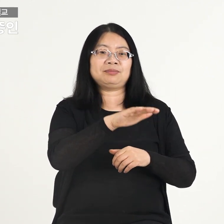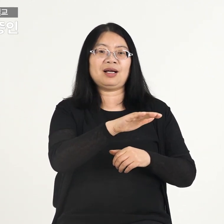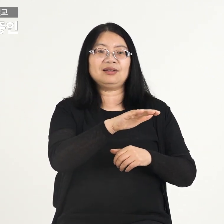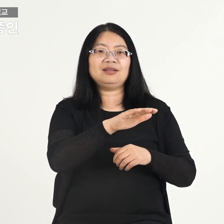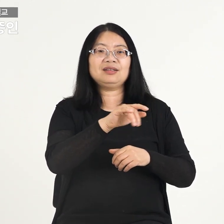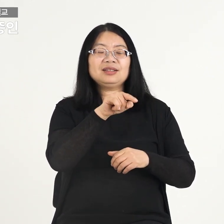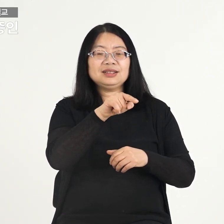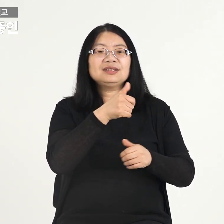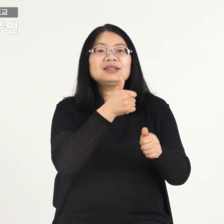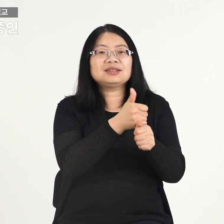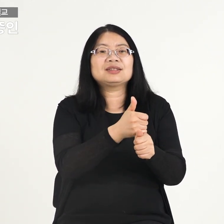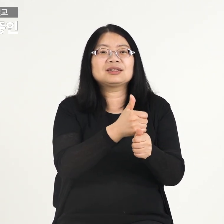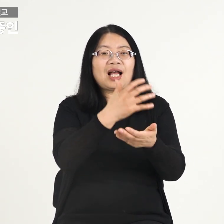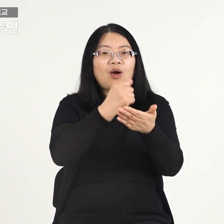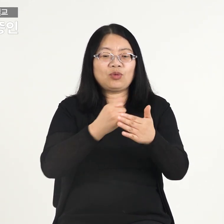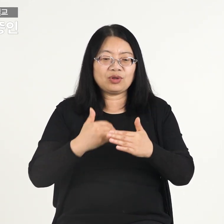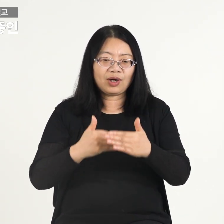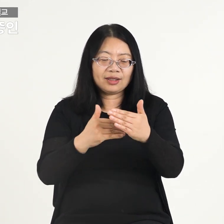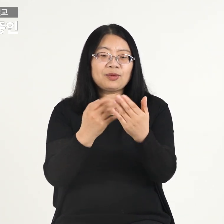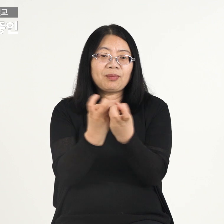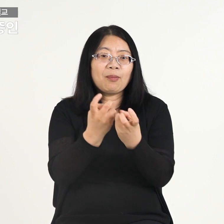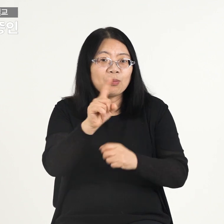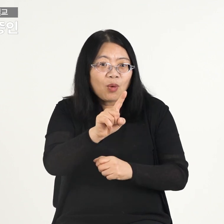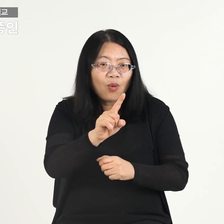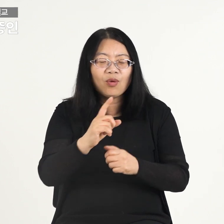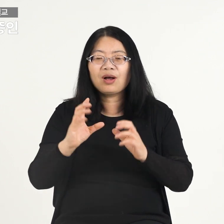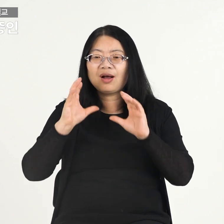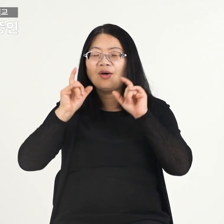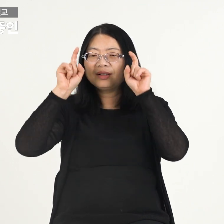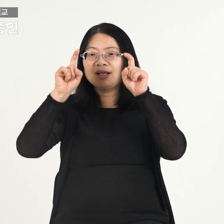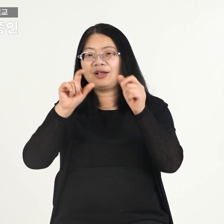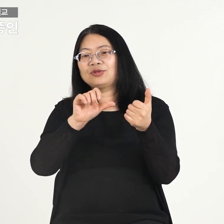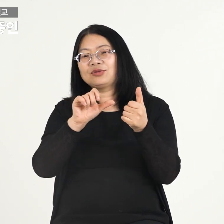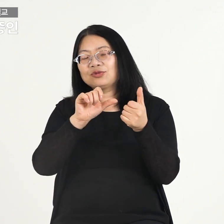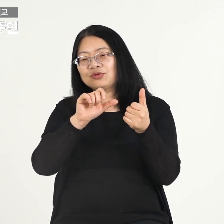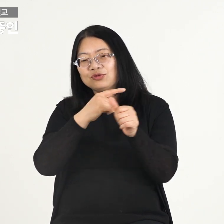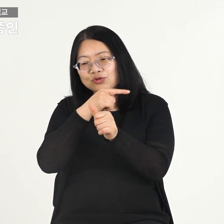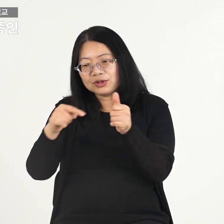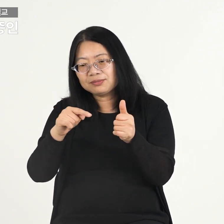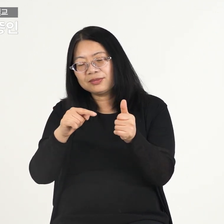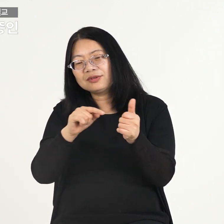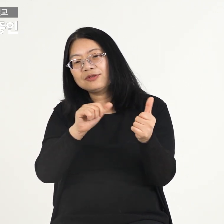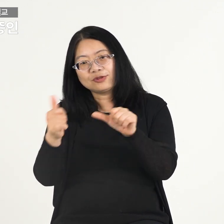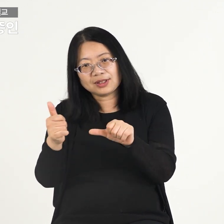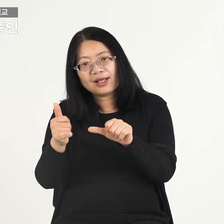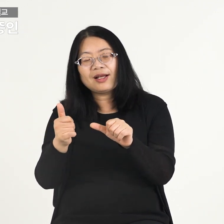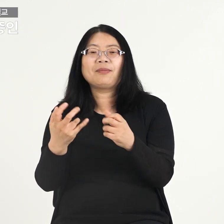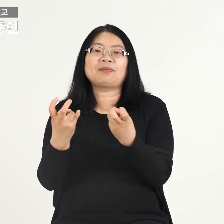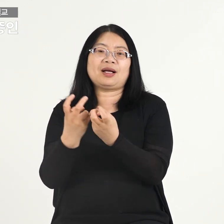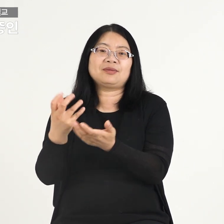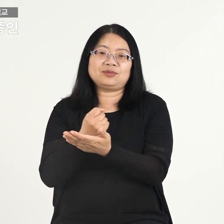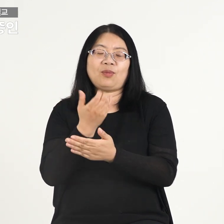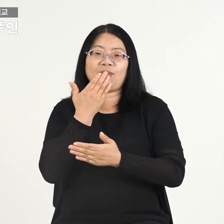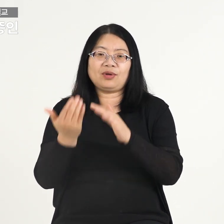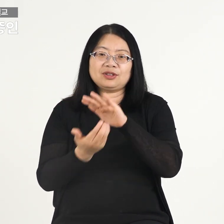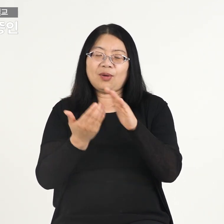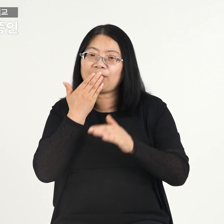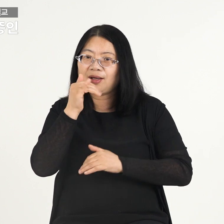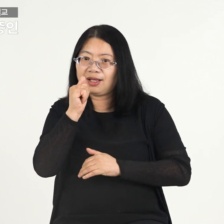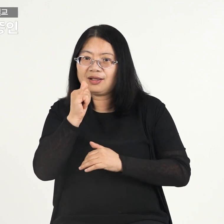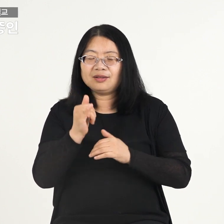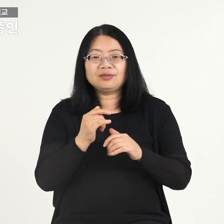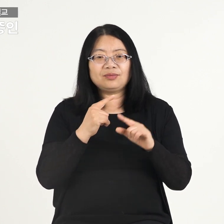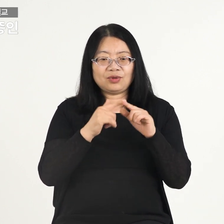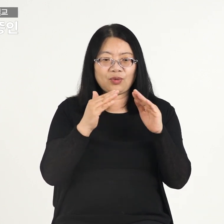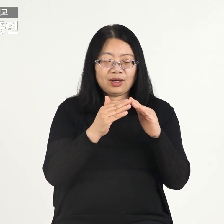그래서 어린 양의 죽음의 방식으로 이것이 교회 공동체가